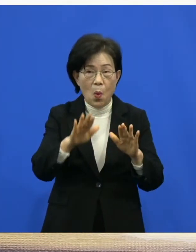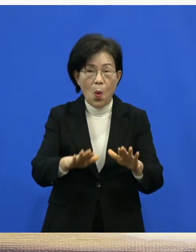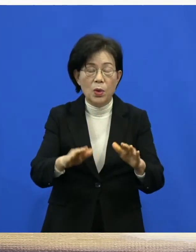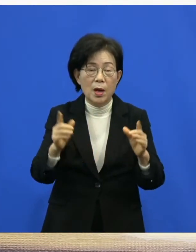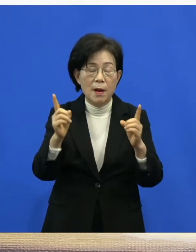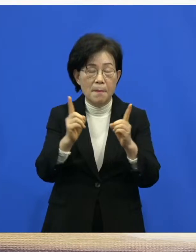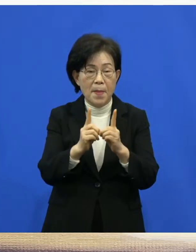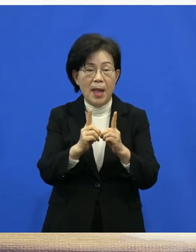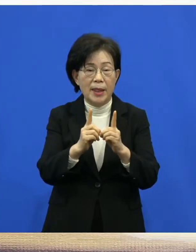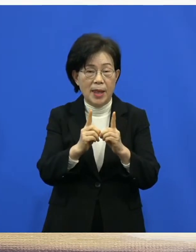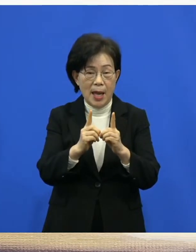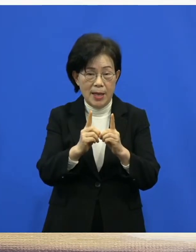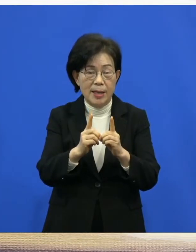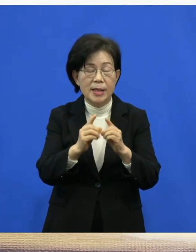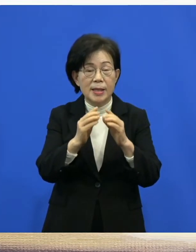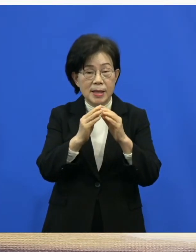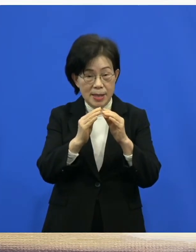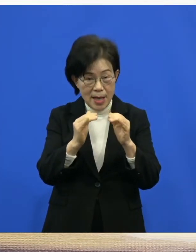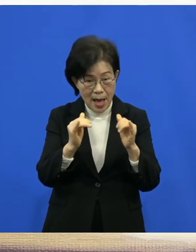오늘 마주치는 직원,